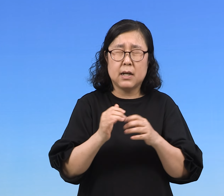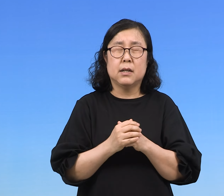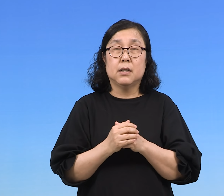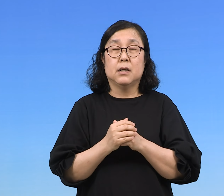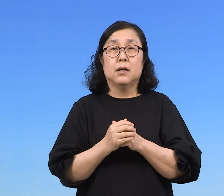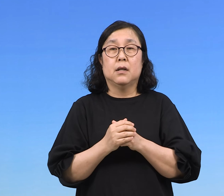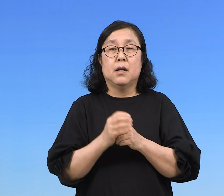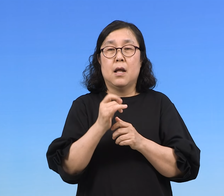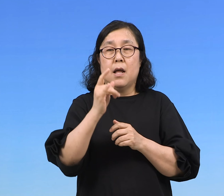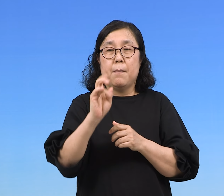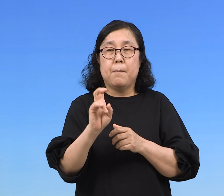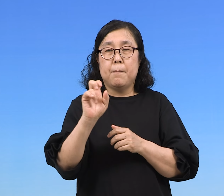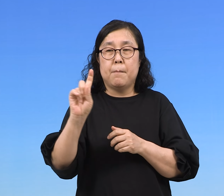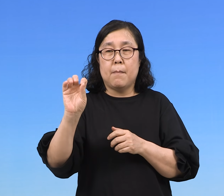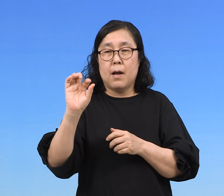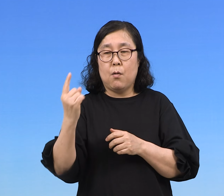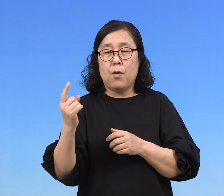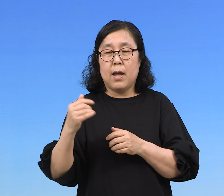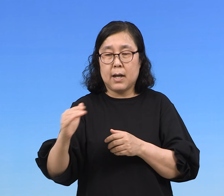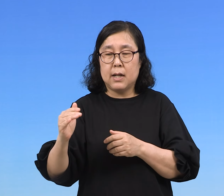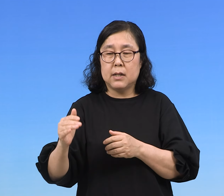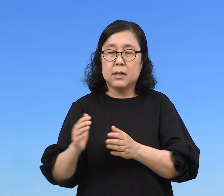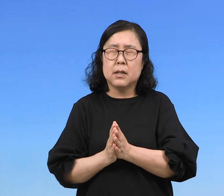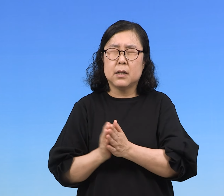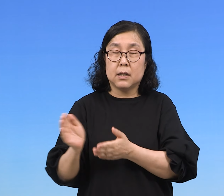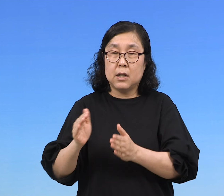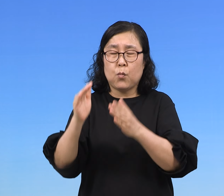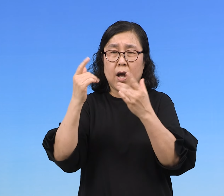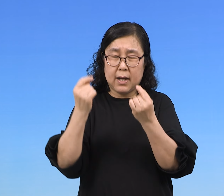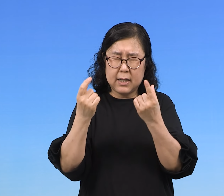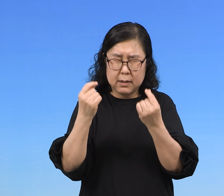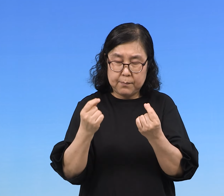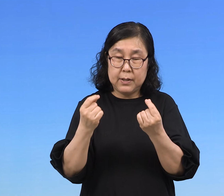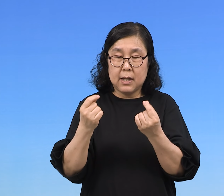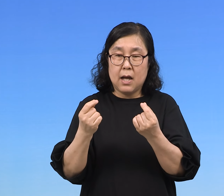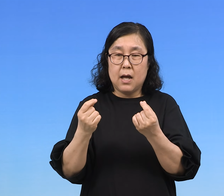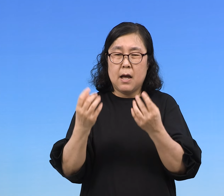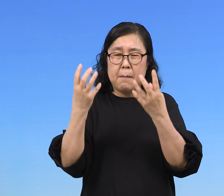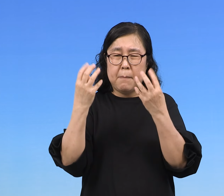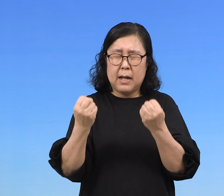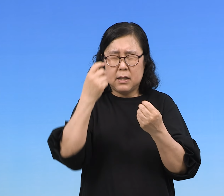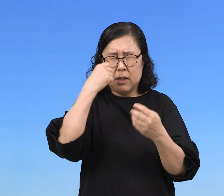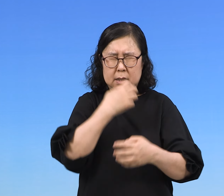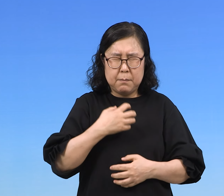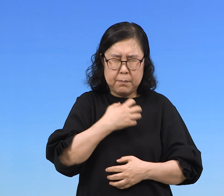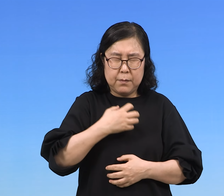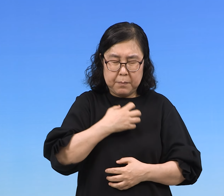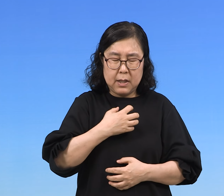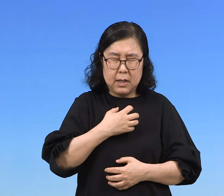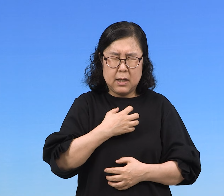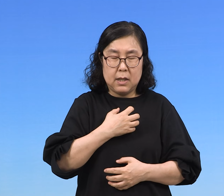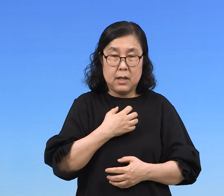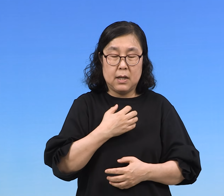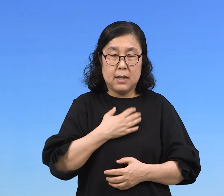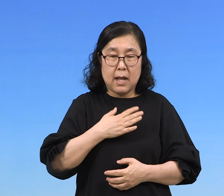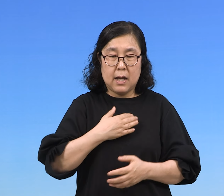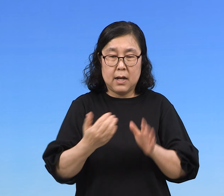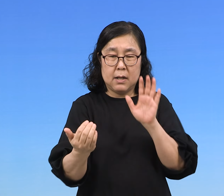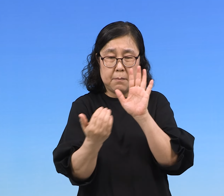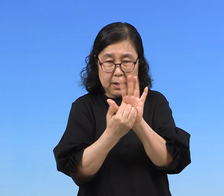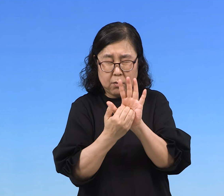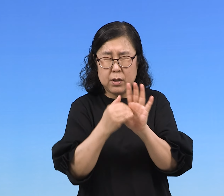세상은요, 엠마오로 가는 그 길, 끝없는 슬픔이 앞길을 막는 것과 같은 길인 것 같습니다. 이